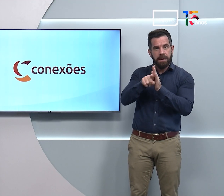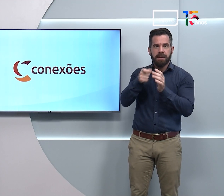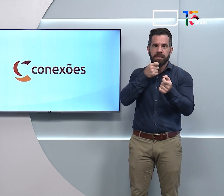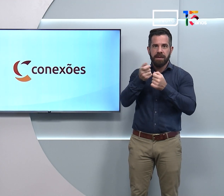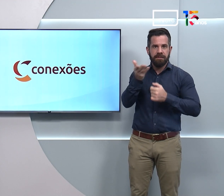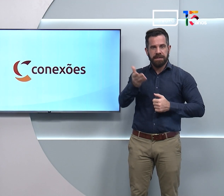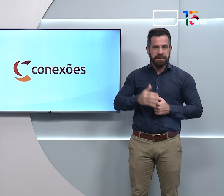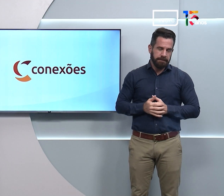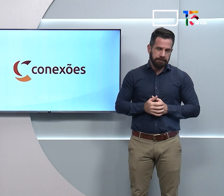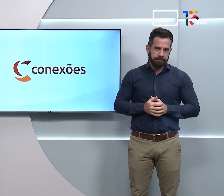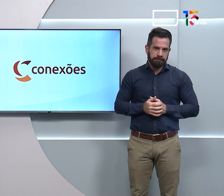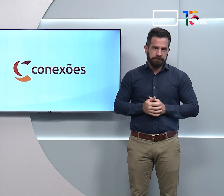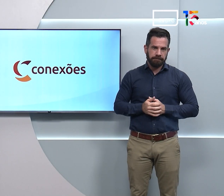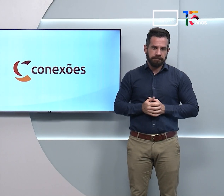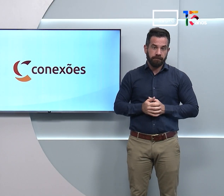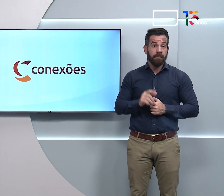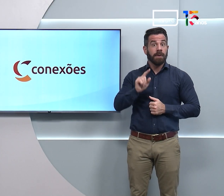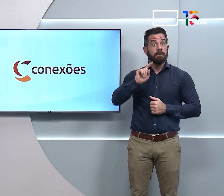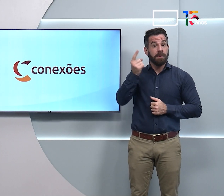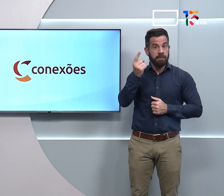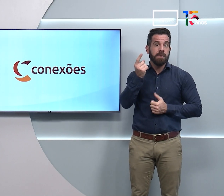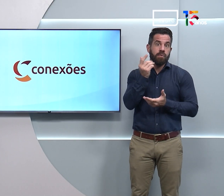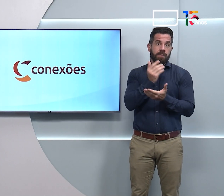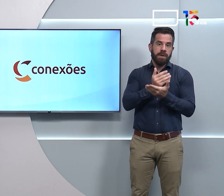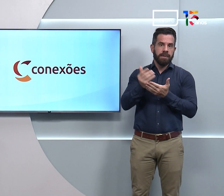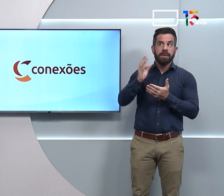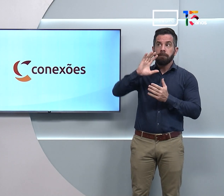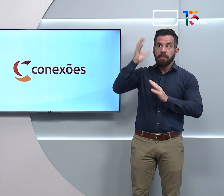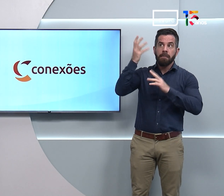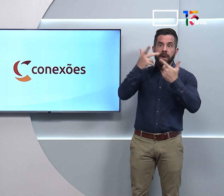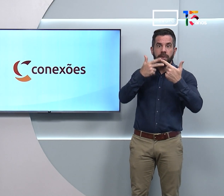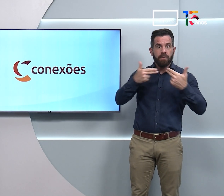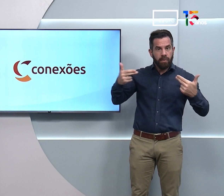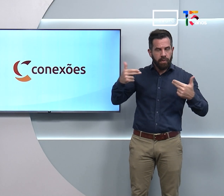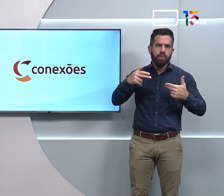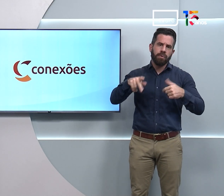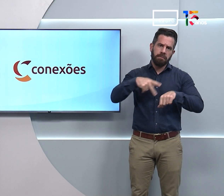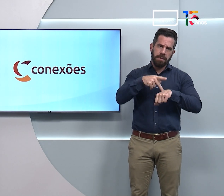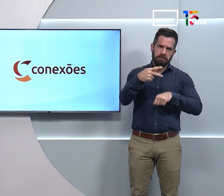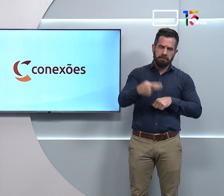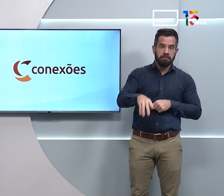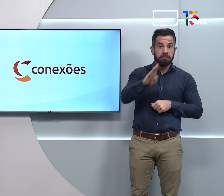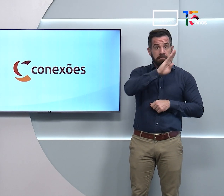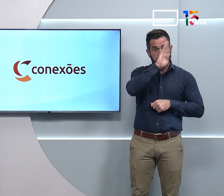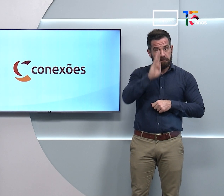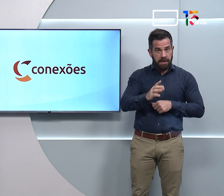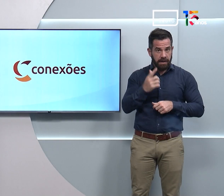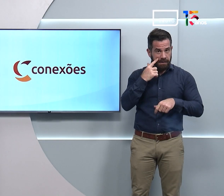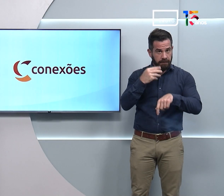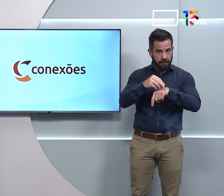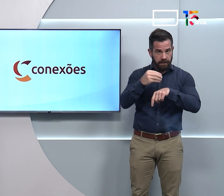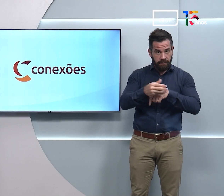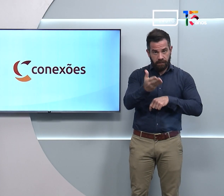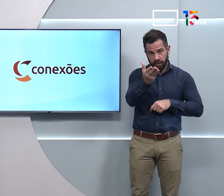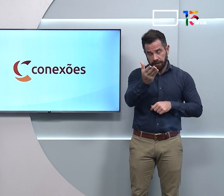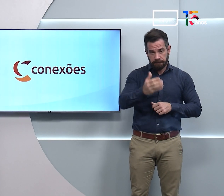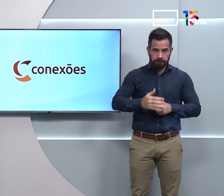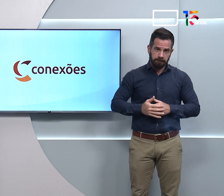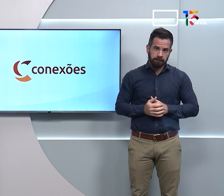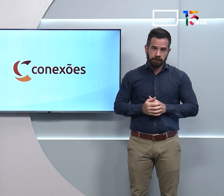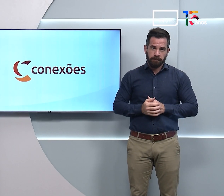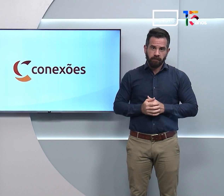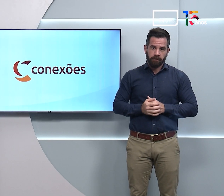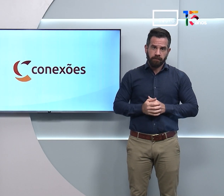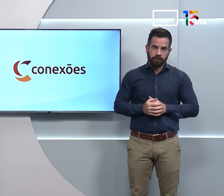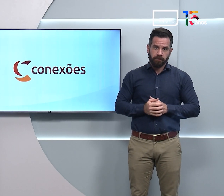vivo. Mas para começar, a gente te atualiza sobre as principais informações nacionais dos últimos dias.